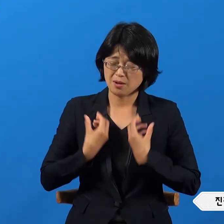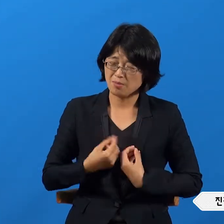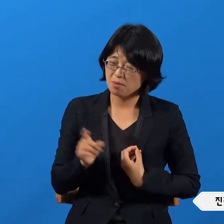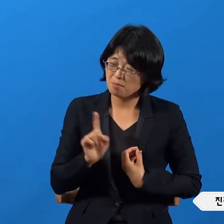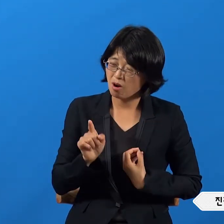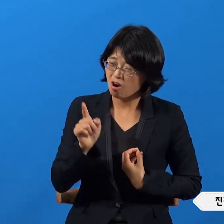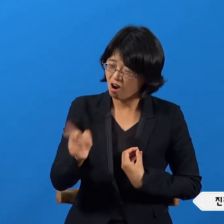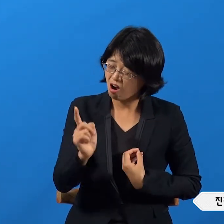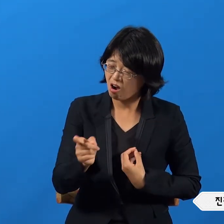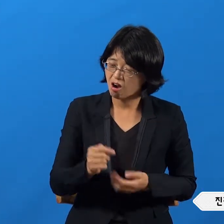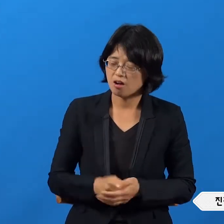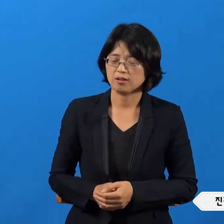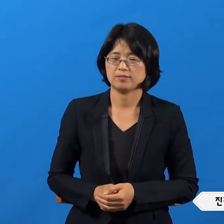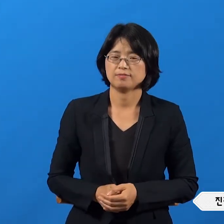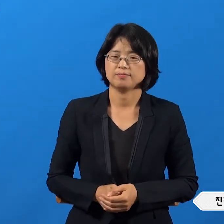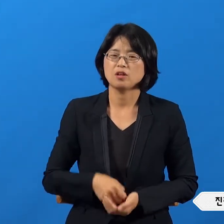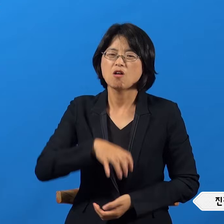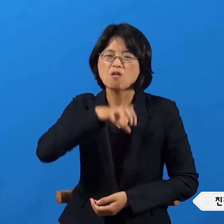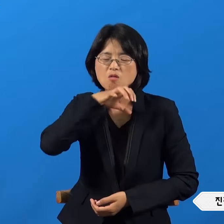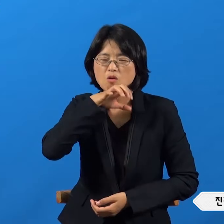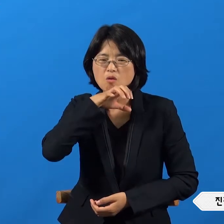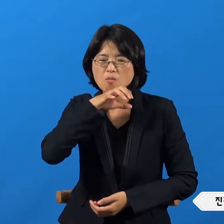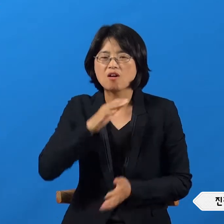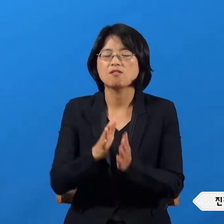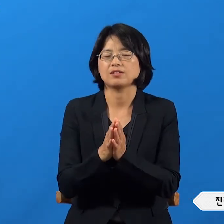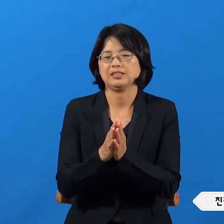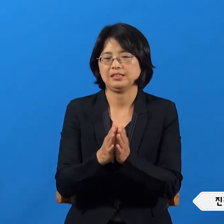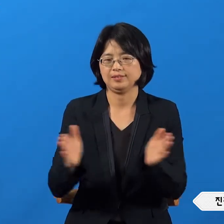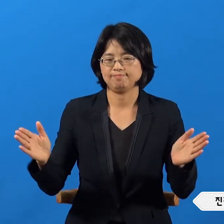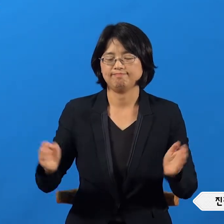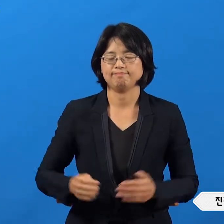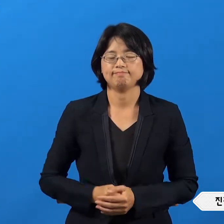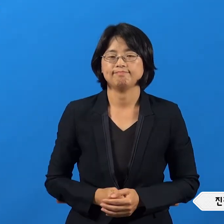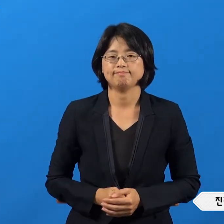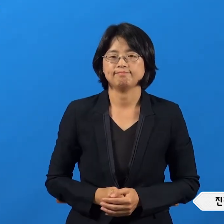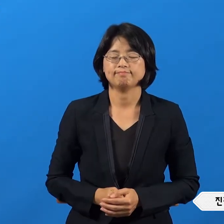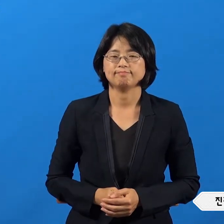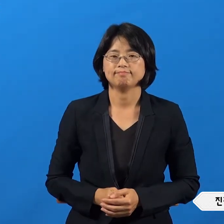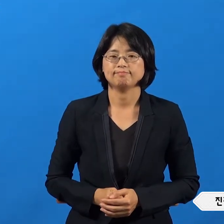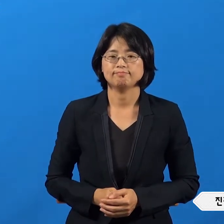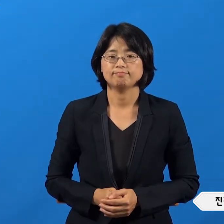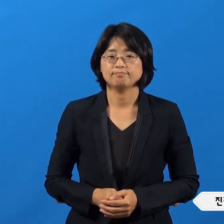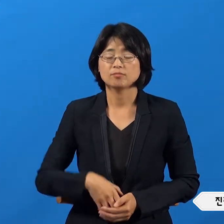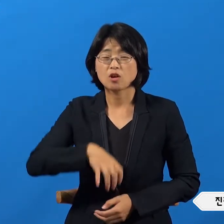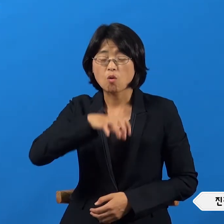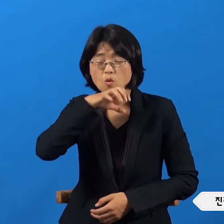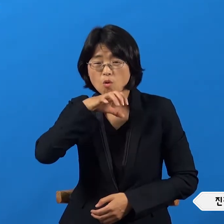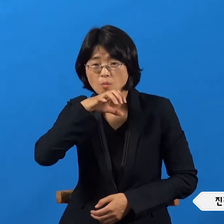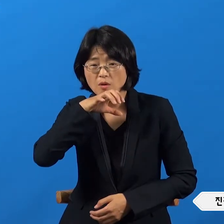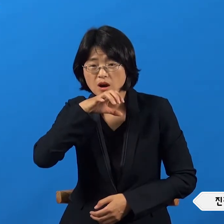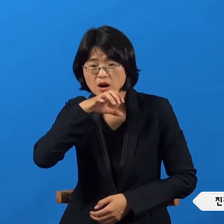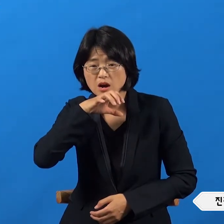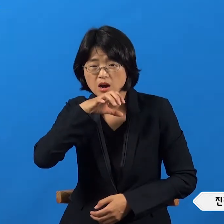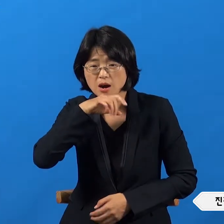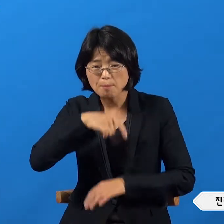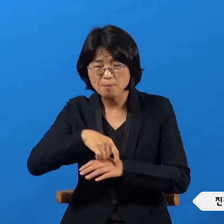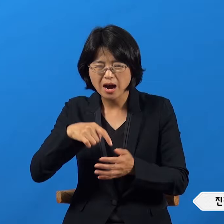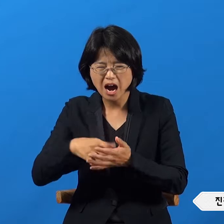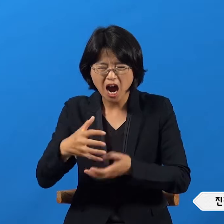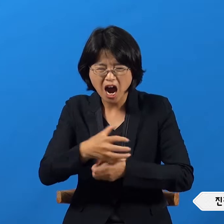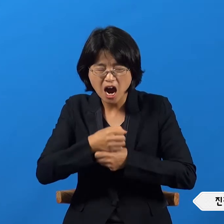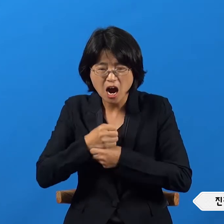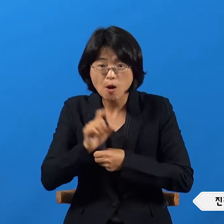원망하는 마음이 생겨나기 시작하는데, 원망이 우리 마음을 사로잡으면 원망은 항상